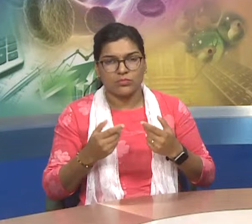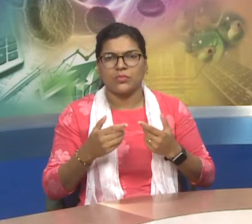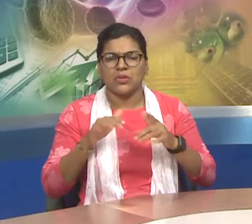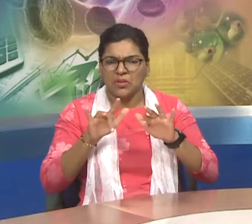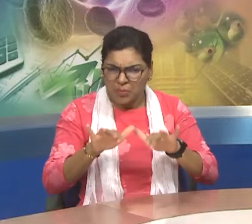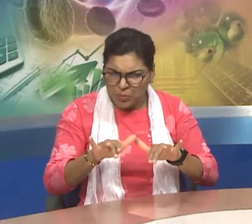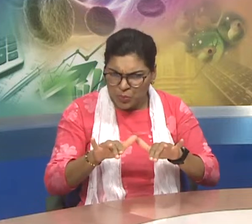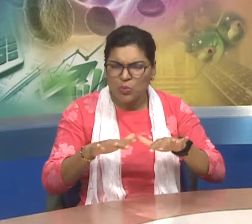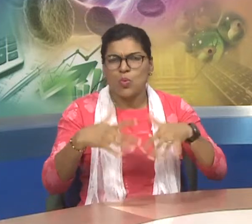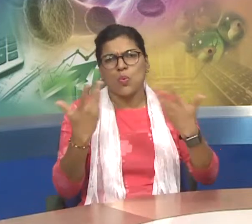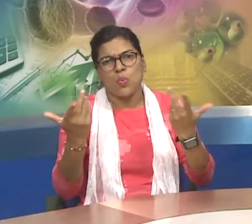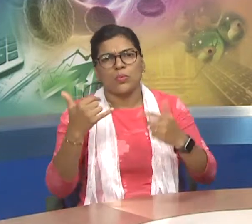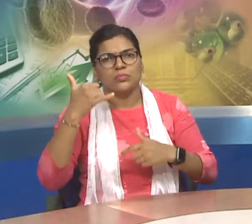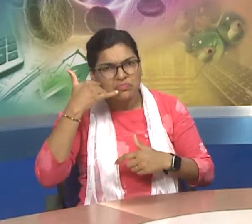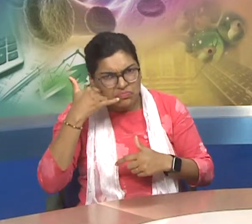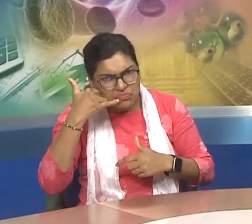Remote access.